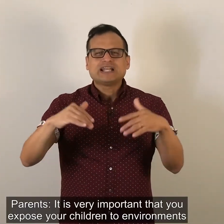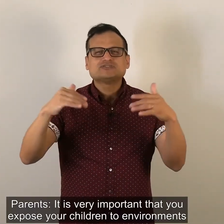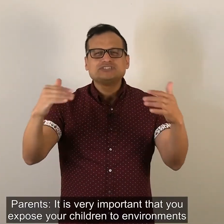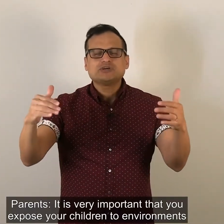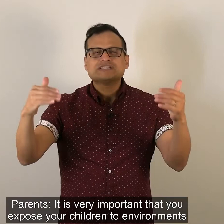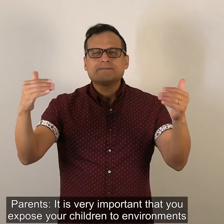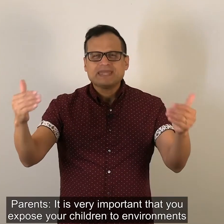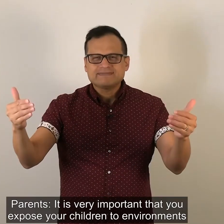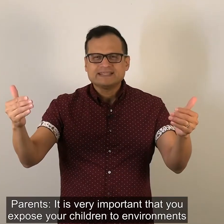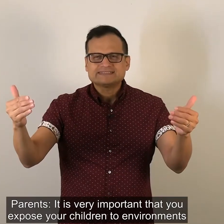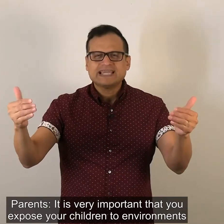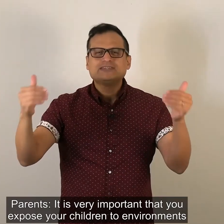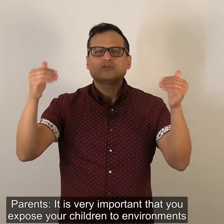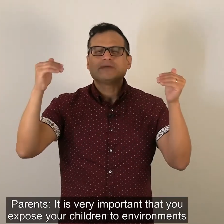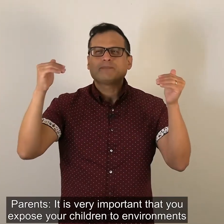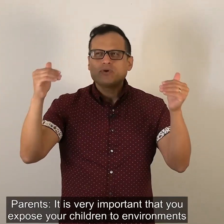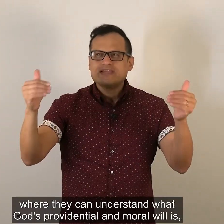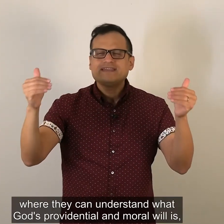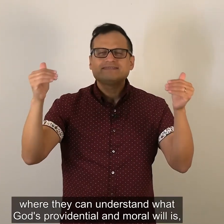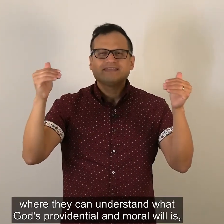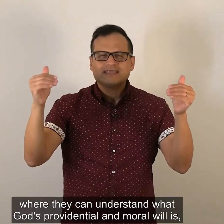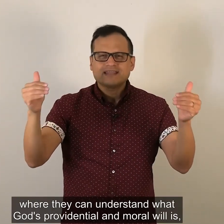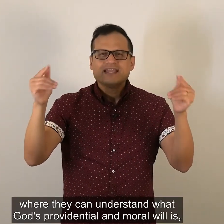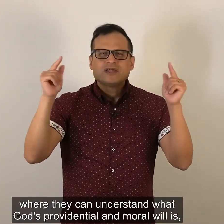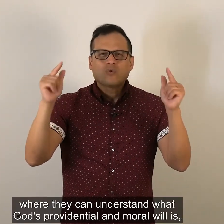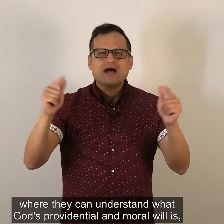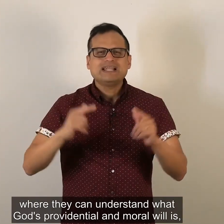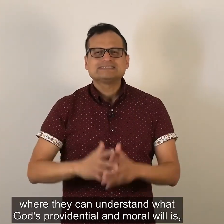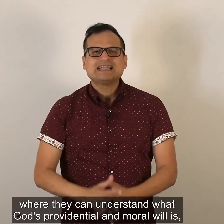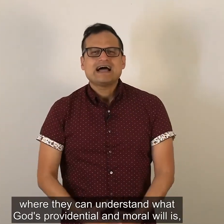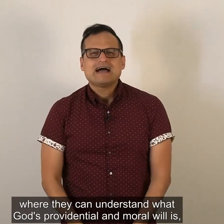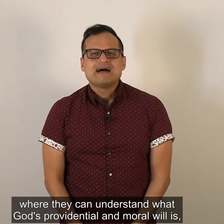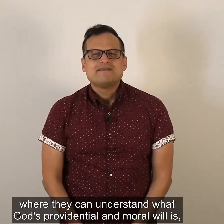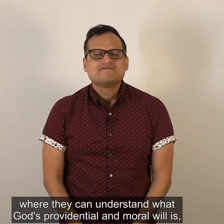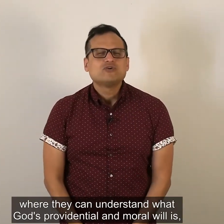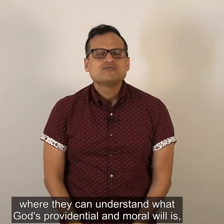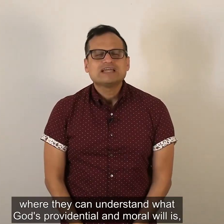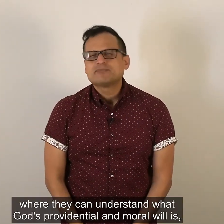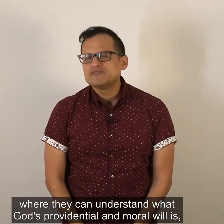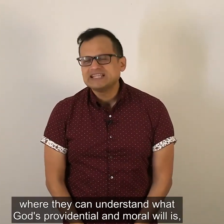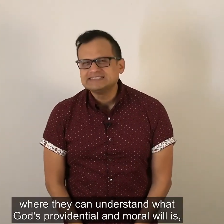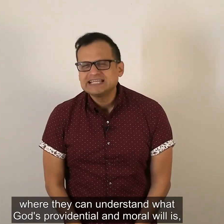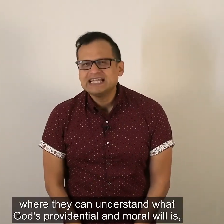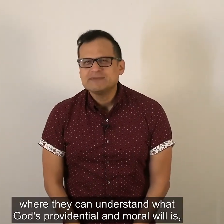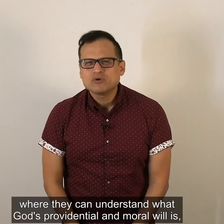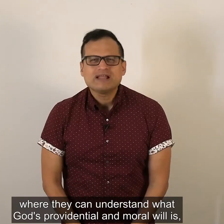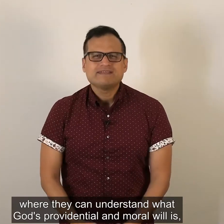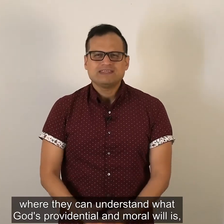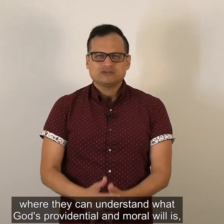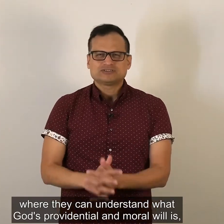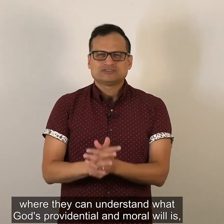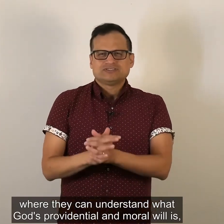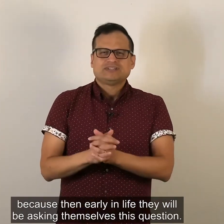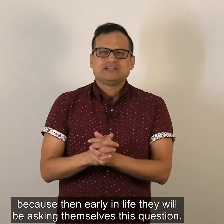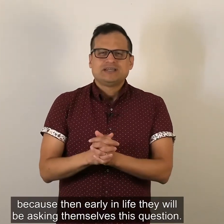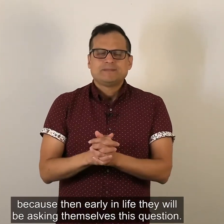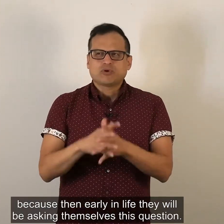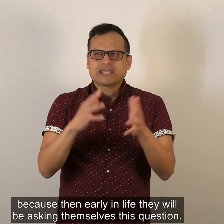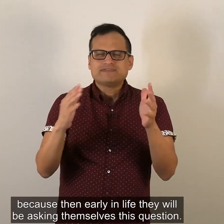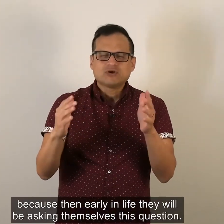sus hijos ambientes en donde puedan entender cuál es la voluntad providencial y moral de Dios. Porque